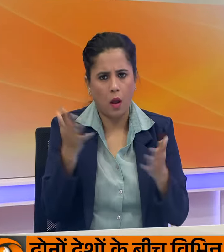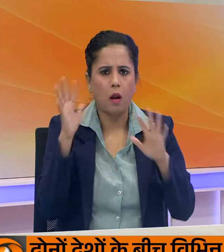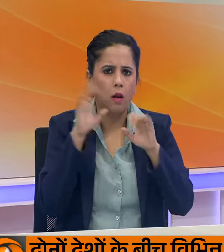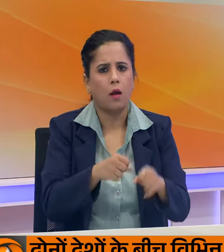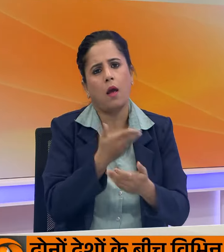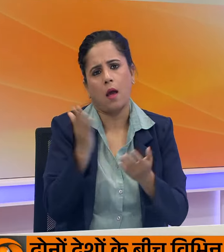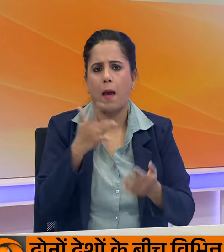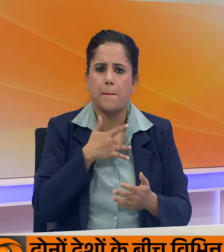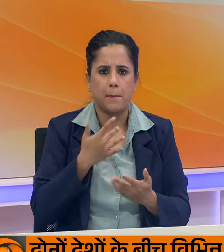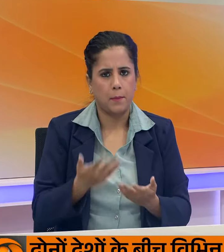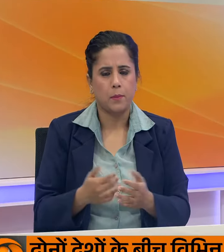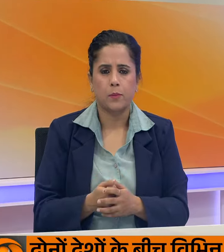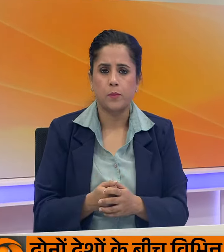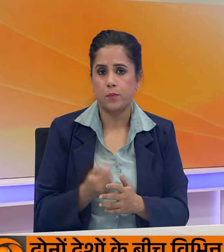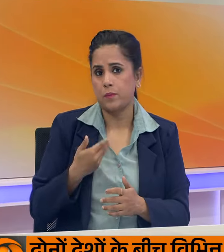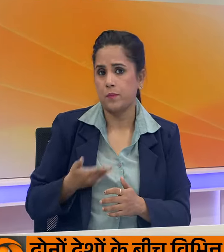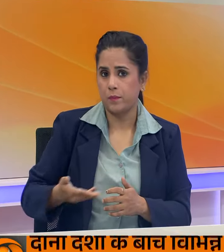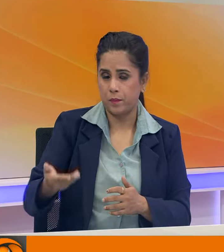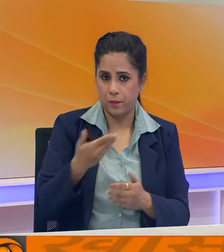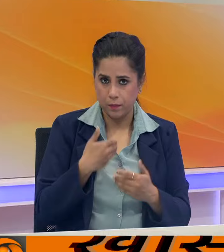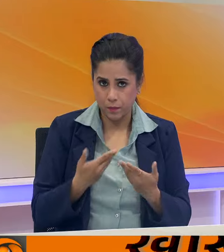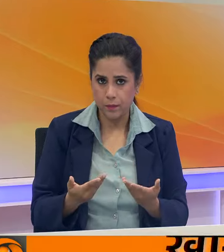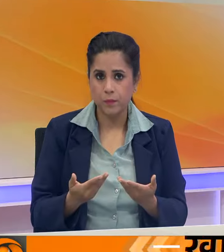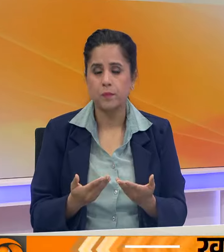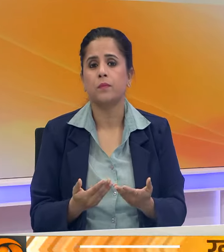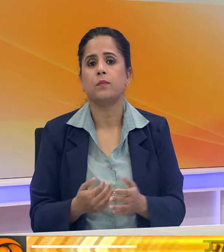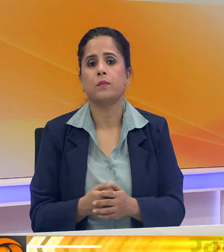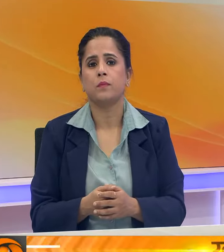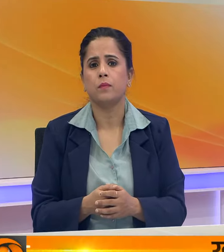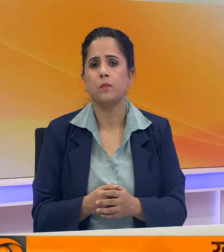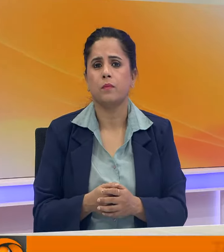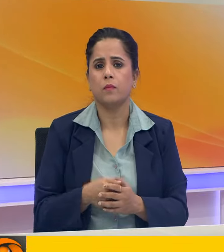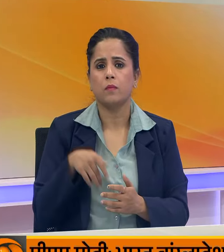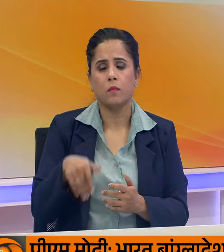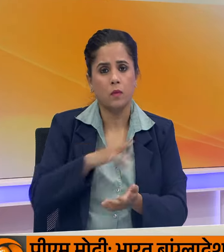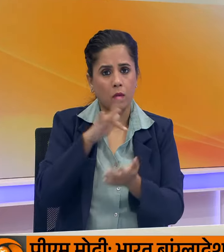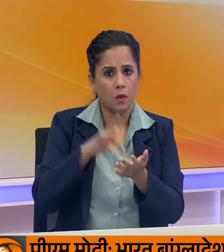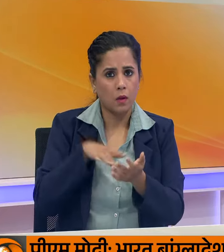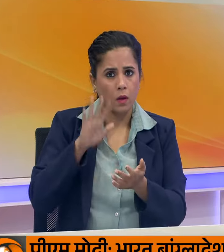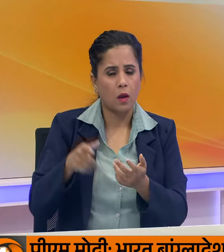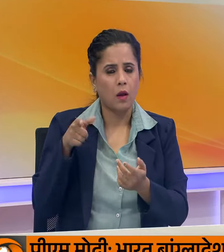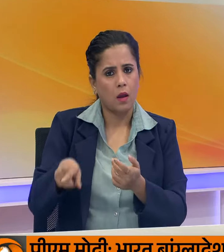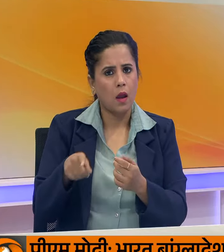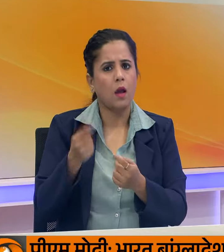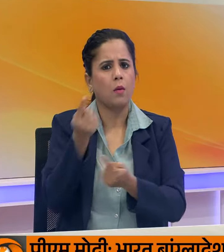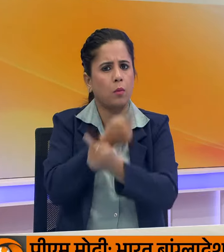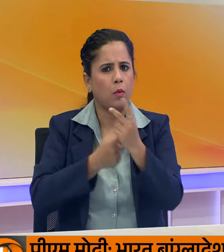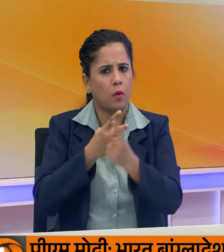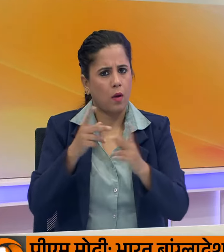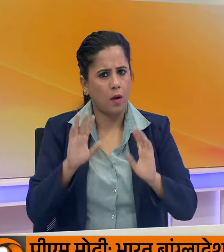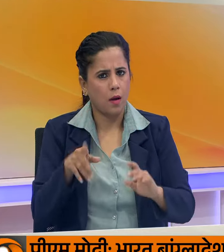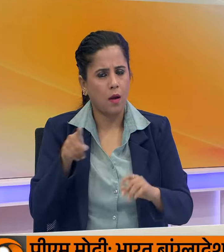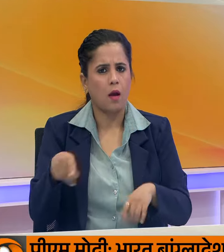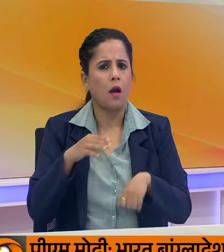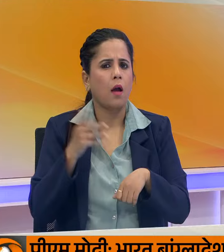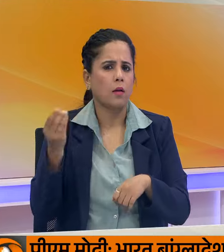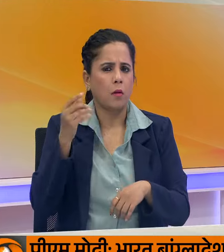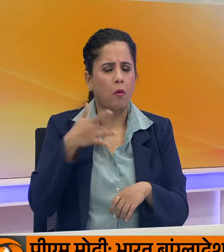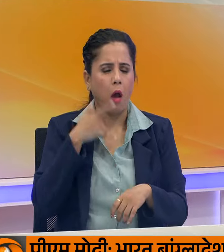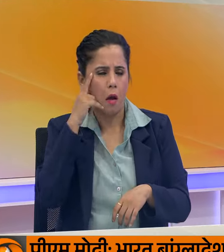है हम लोग और स्थानीय लेता भी लोग राजनीति में है अनुभव उनको लग रहा